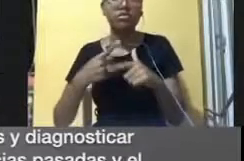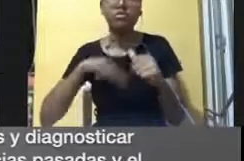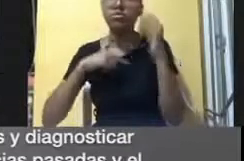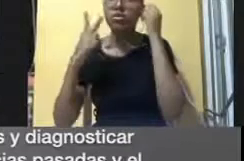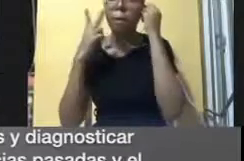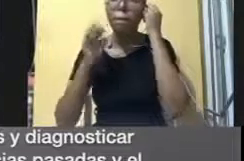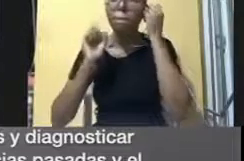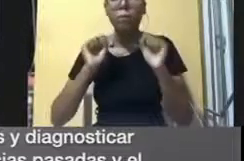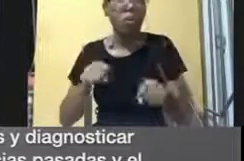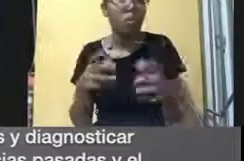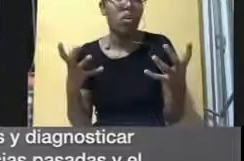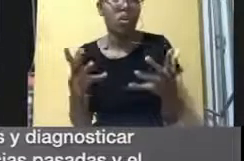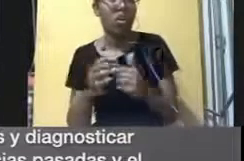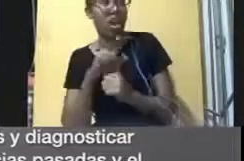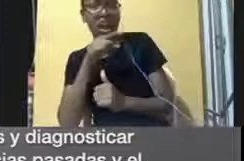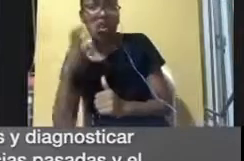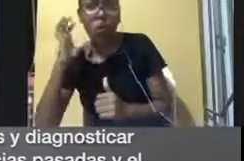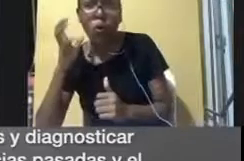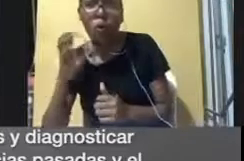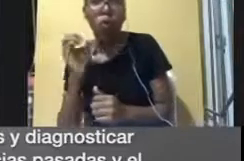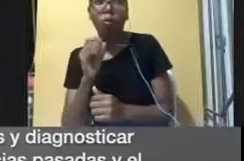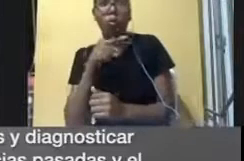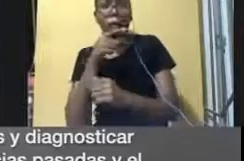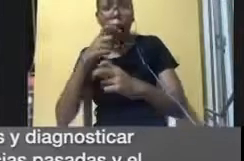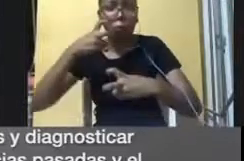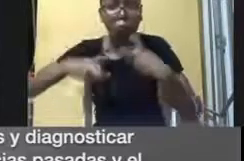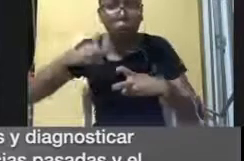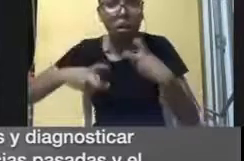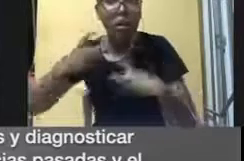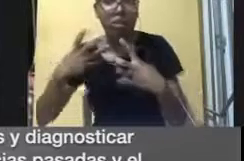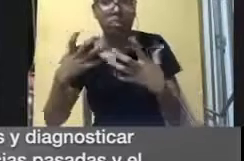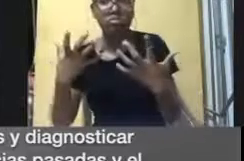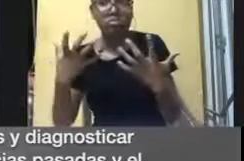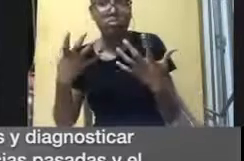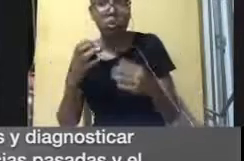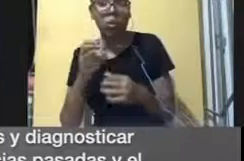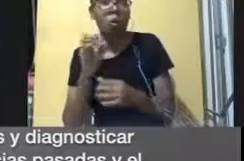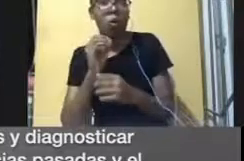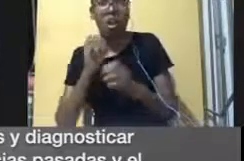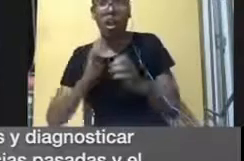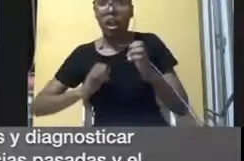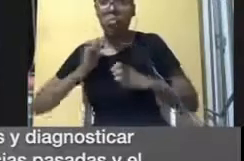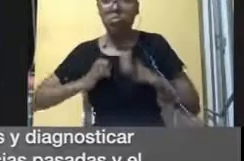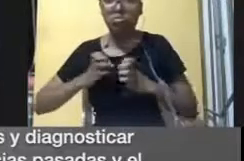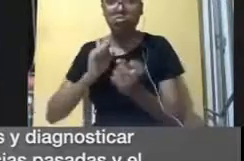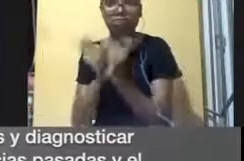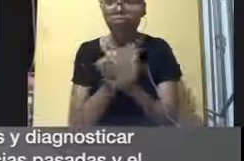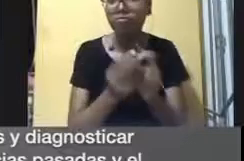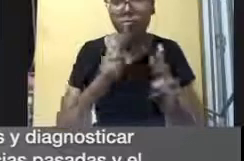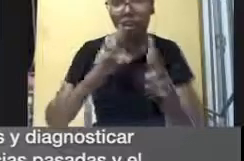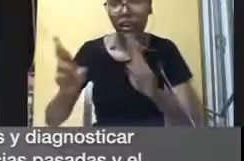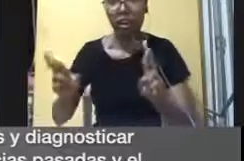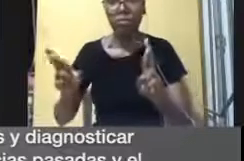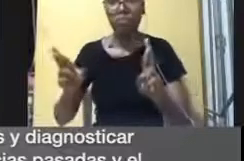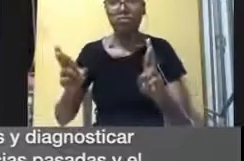paranoicas y pensar que esa persona quizás es esquizofrénica o bipolar. Eso es el diagnóstico más